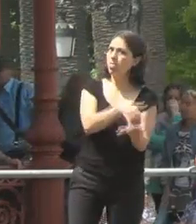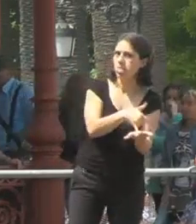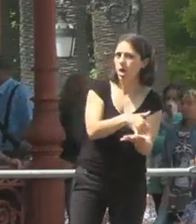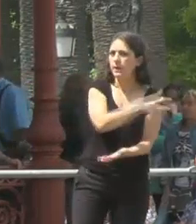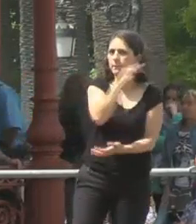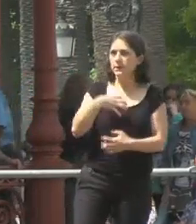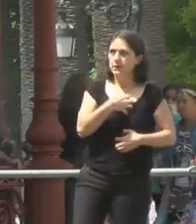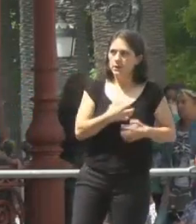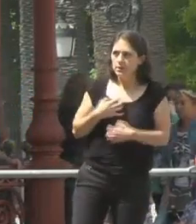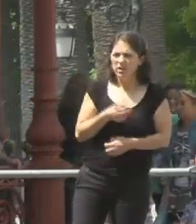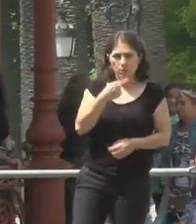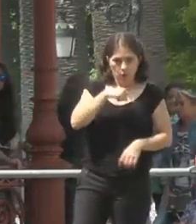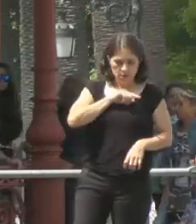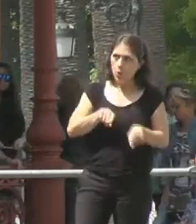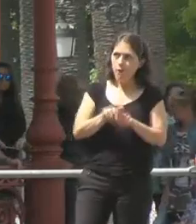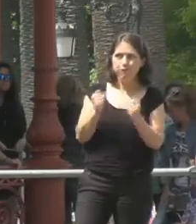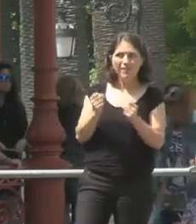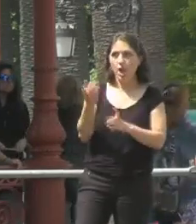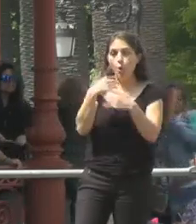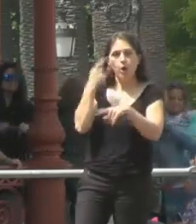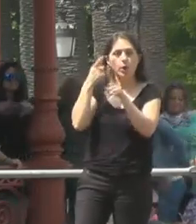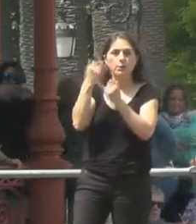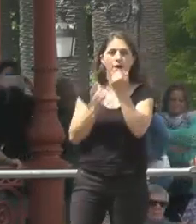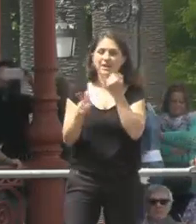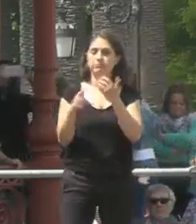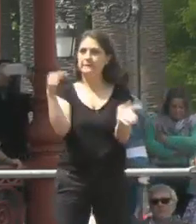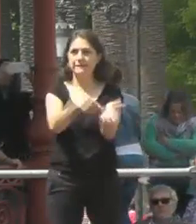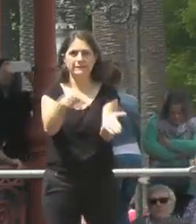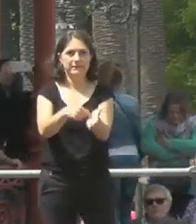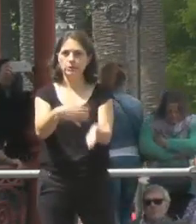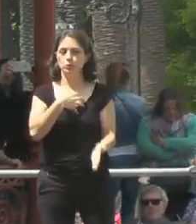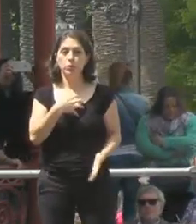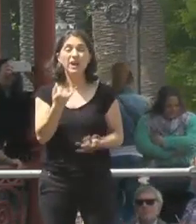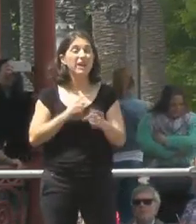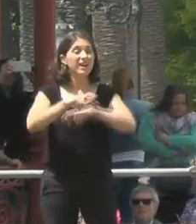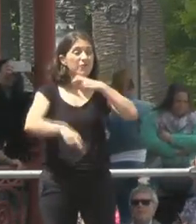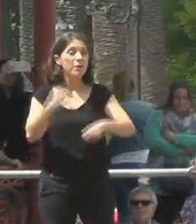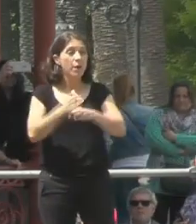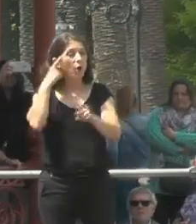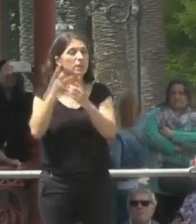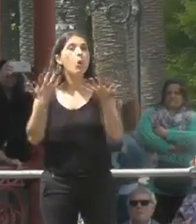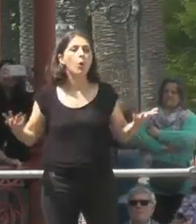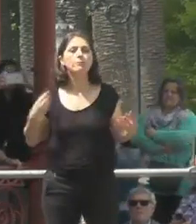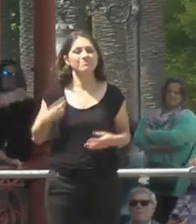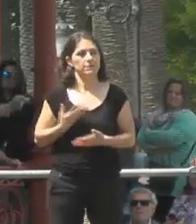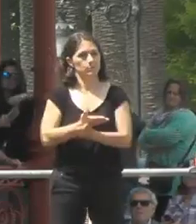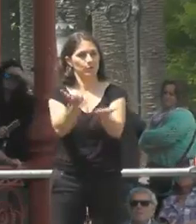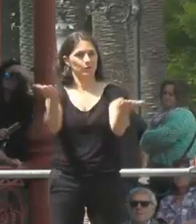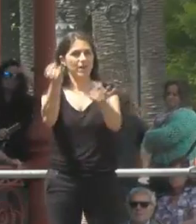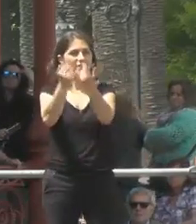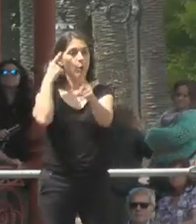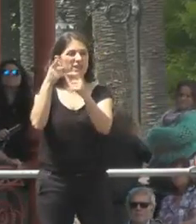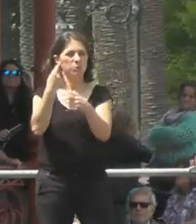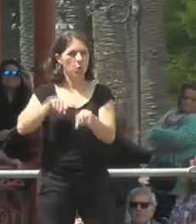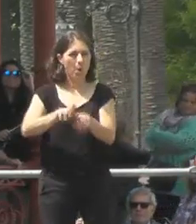es un trabajador que no se siente con fuerza para reivindicar sus derechos. La reforma laboral está hecha para eso, con esa